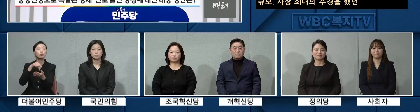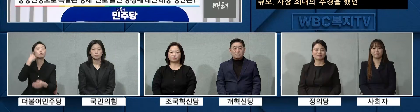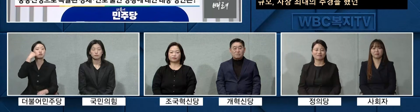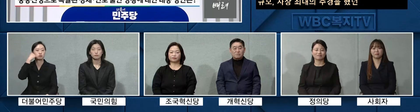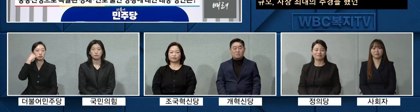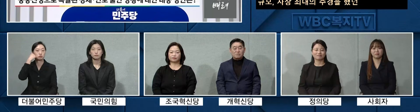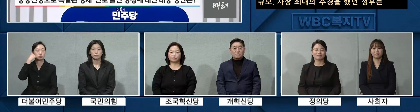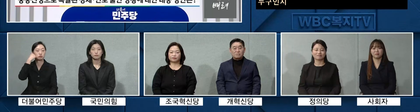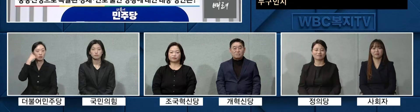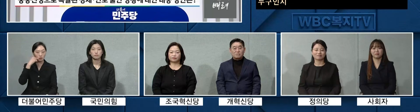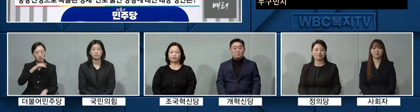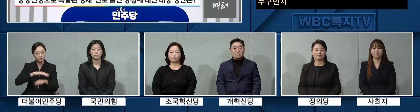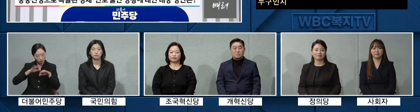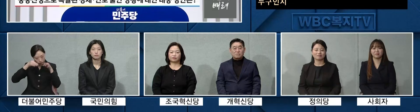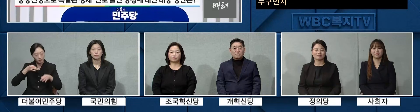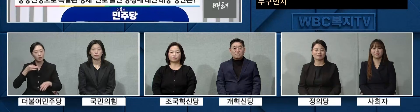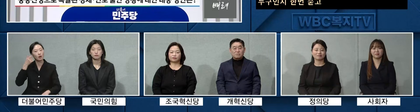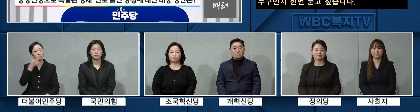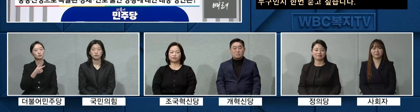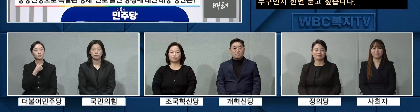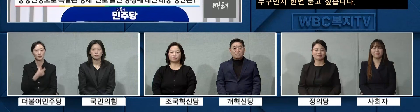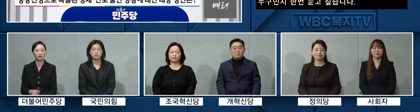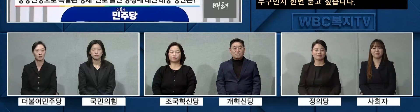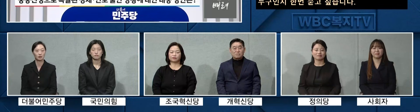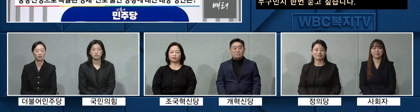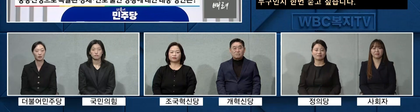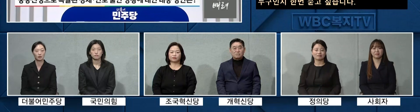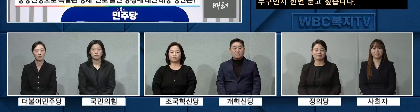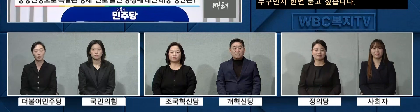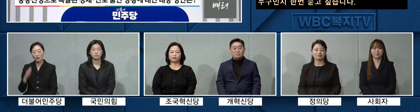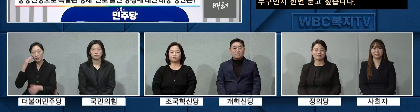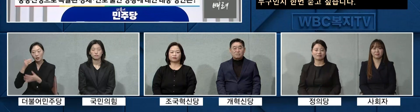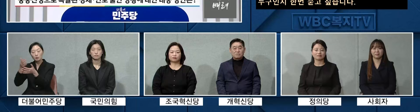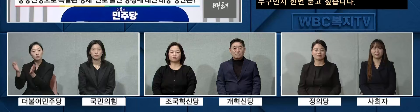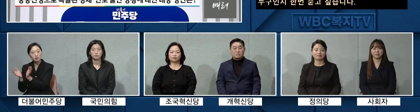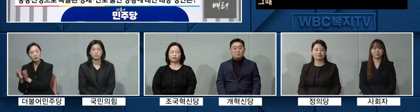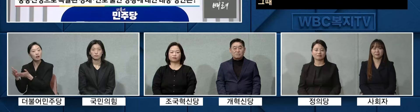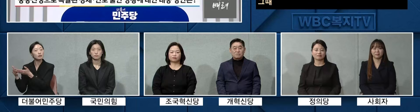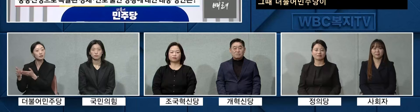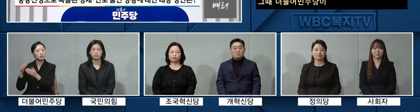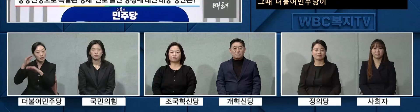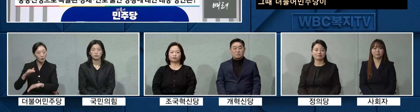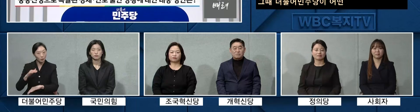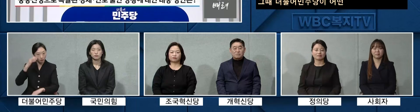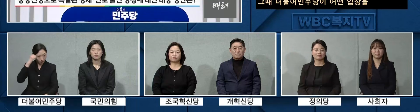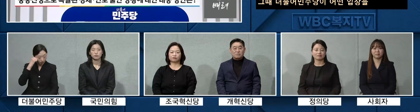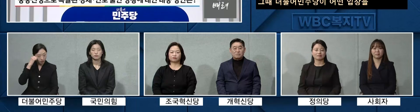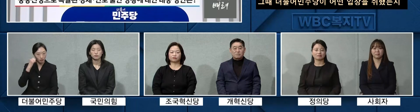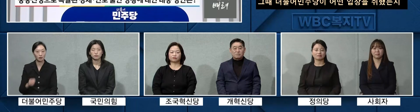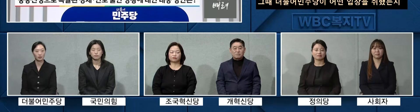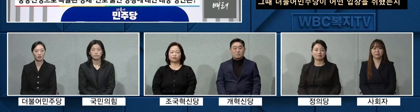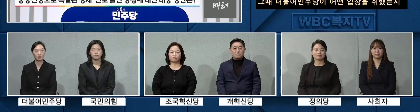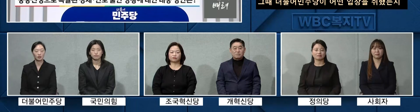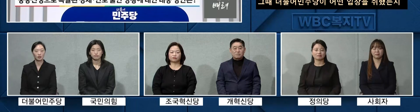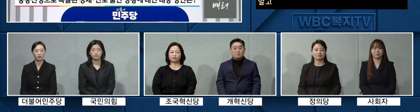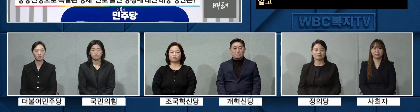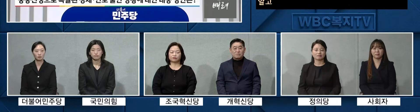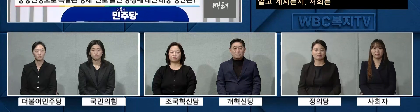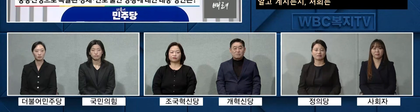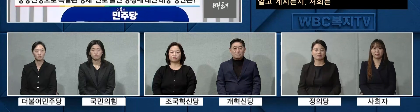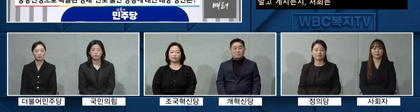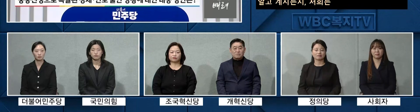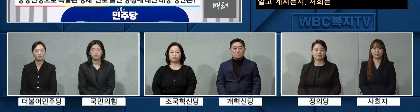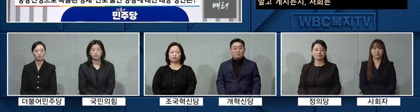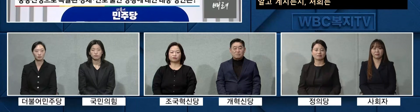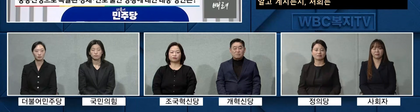누구인지 한번 묻고 싶습니다. 그때 더불어민주당이 어떠한 입장을 취했는지 알고 계시는지, 저희들은